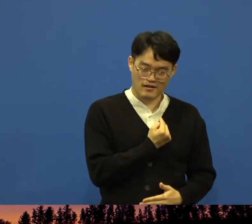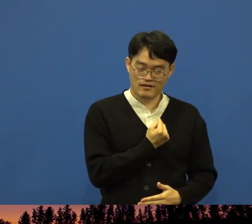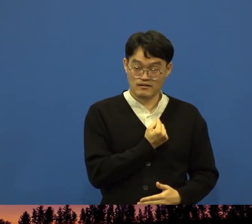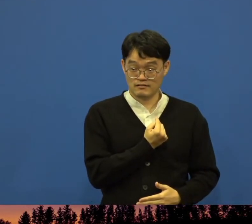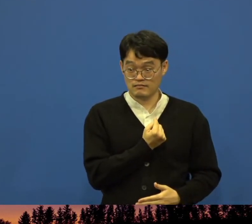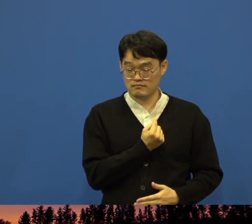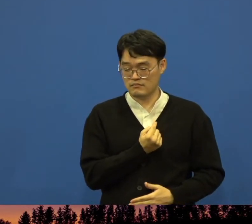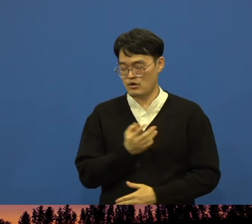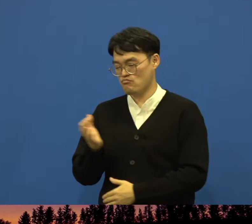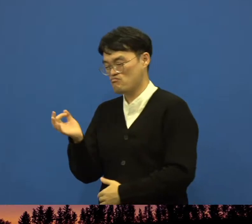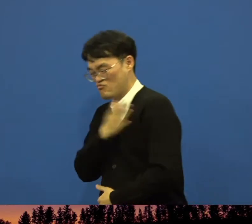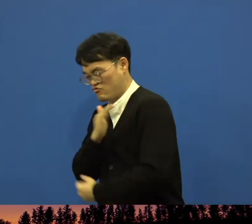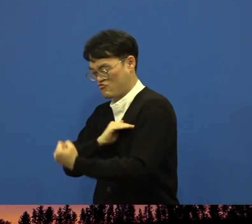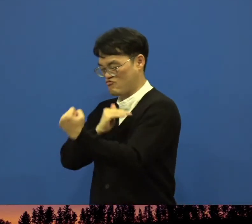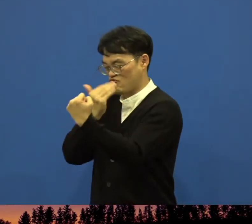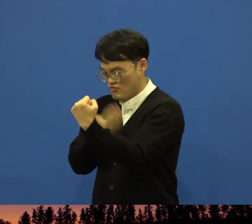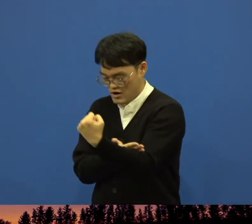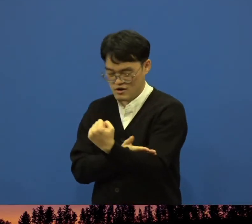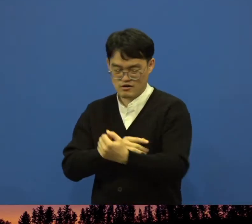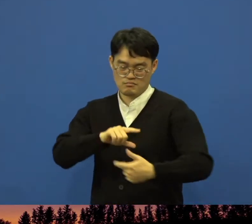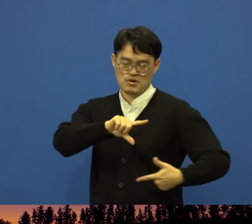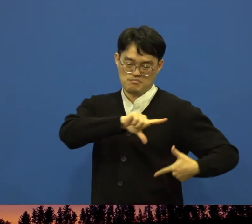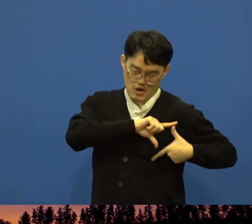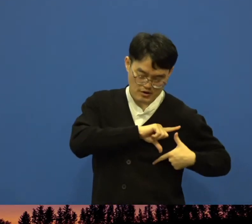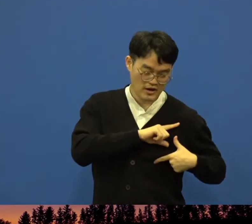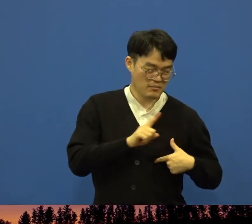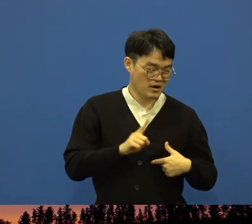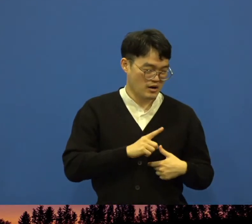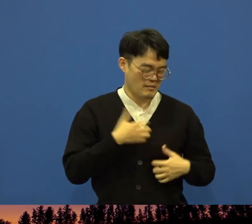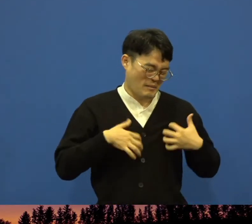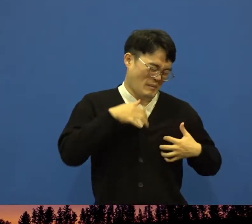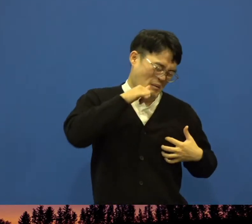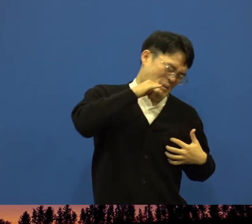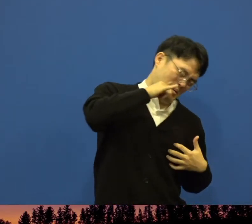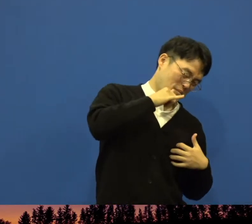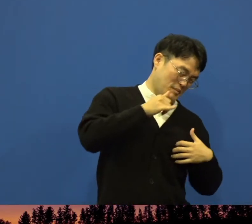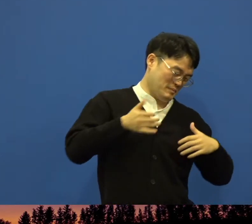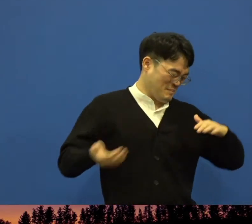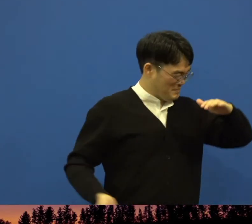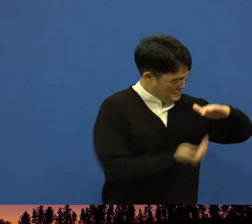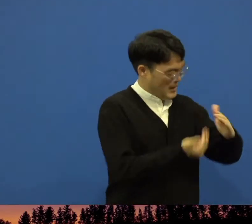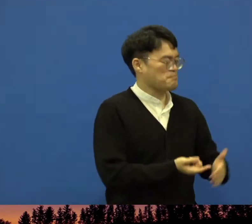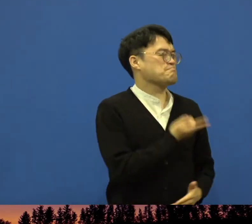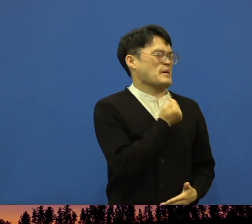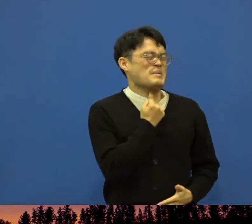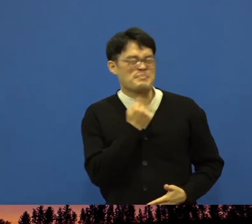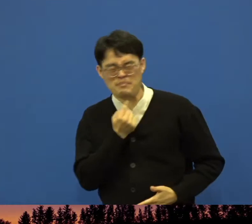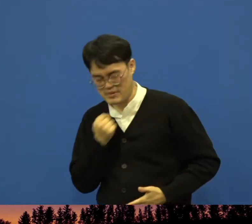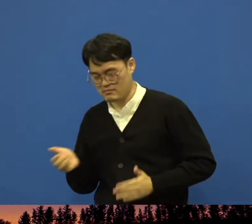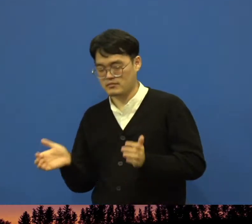부, 권력, 명예, 쾌락, 지식의 끝에 다 가본